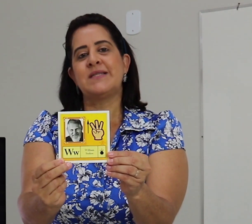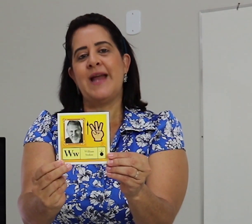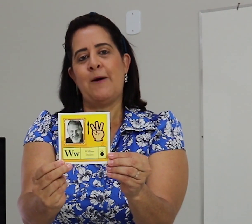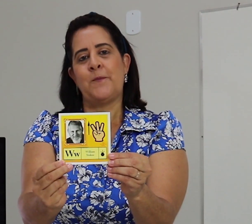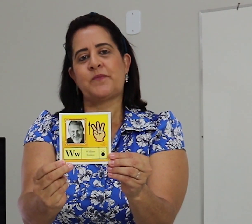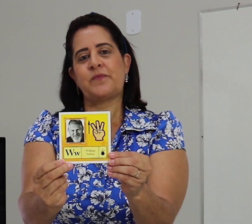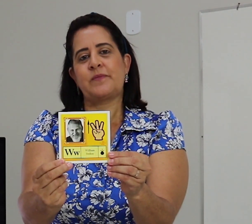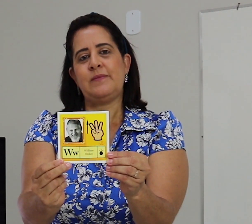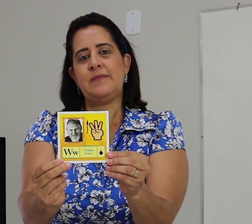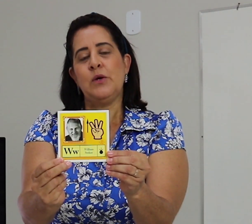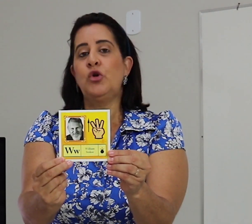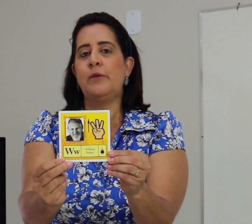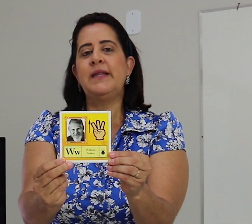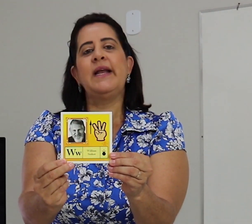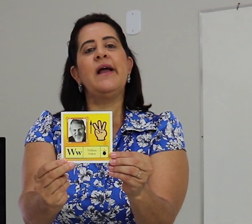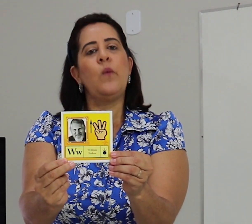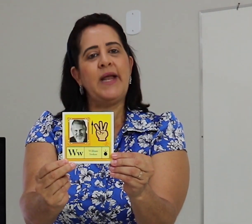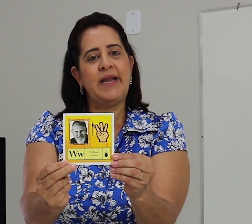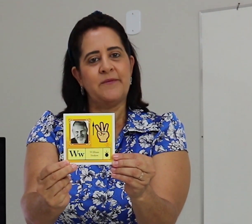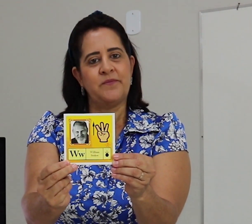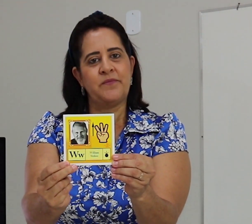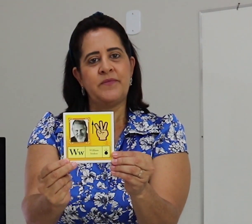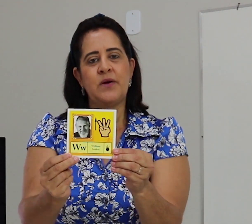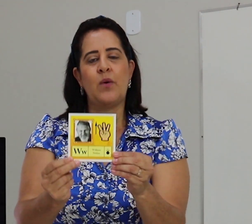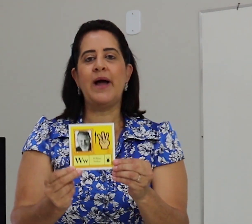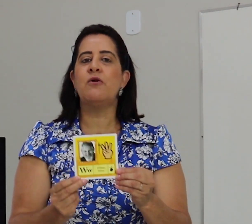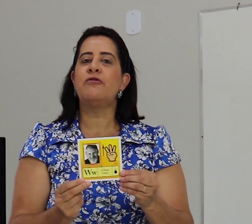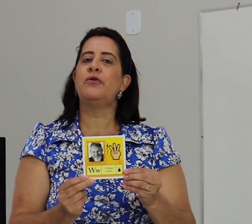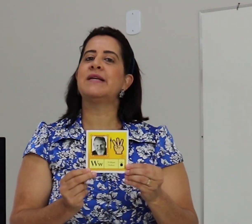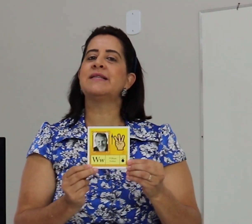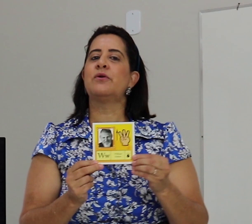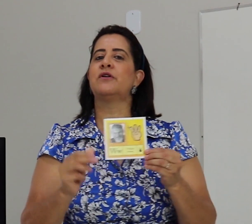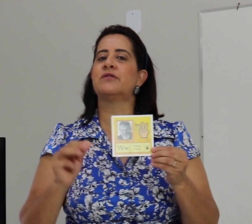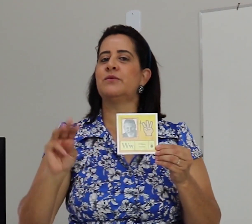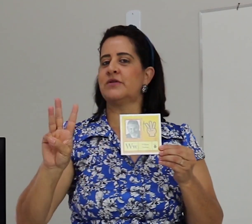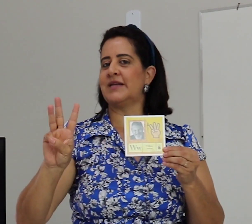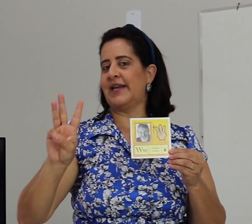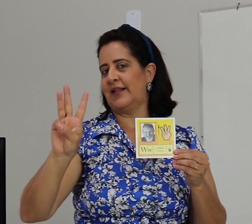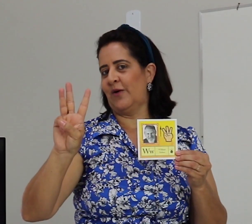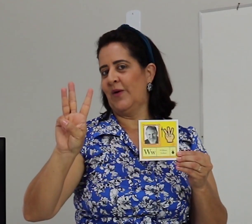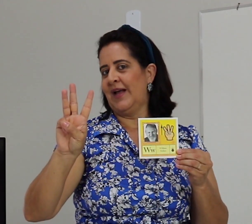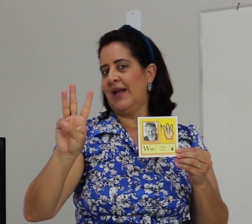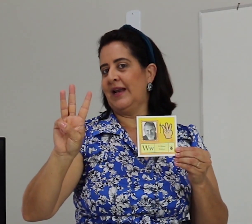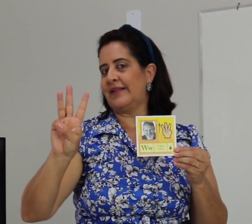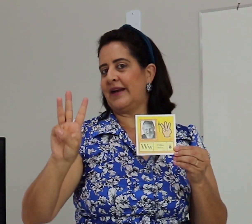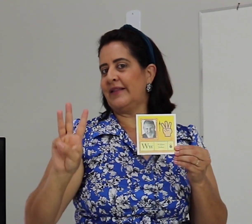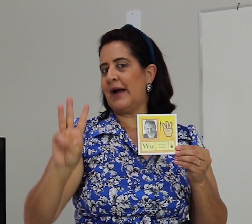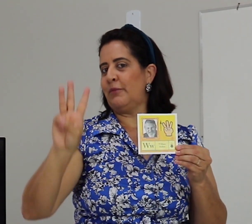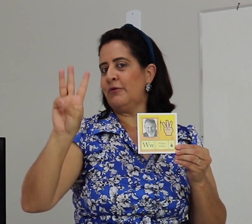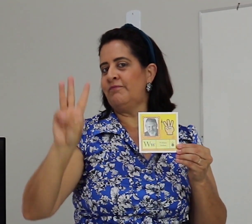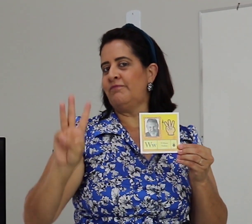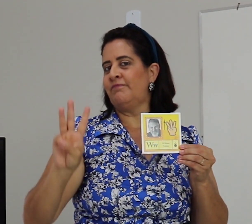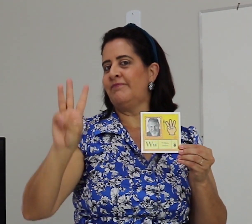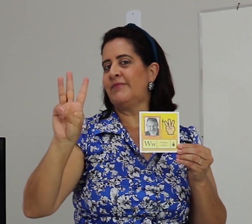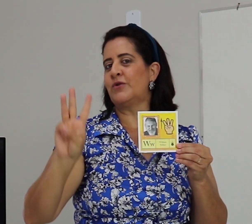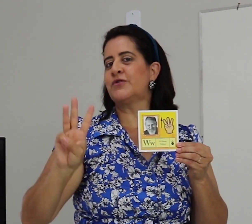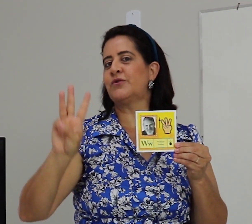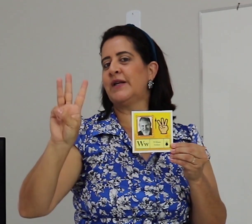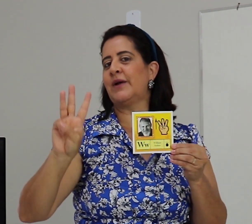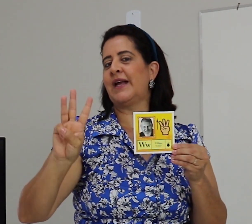sinal. O nome dele é William. Qual é a configuração que nós vamos usar então? Letra W, construindo